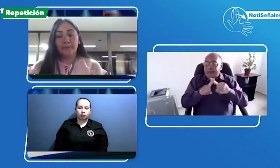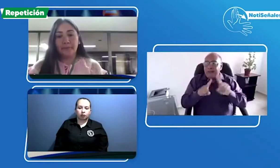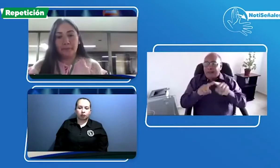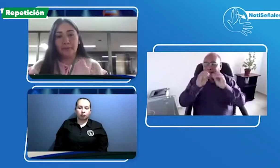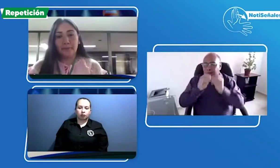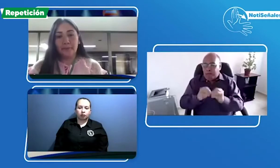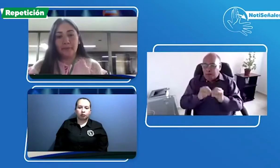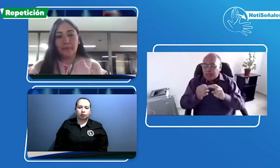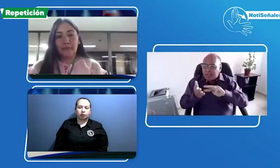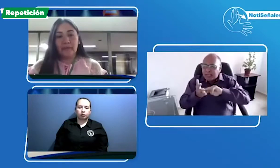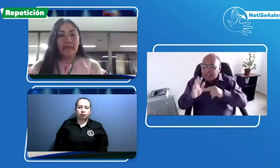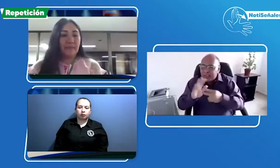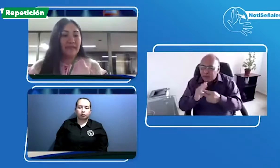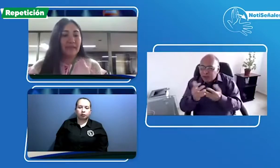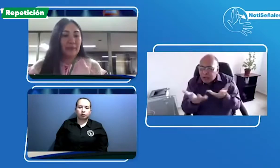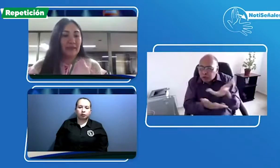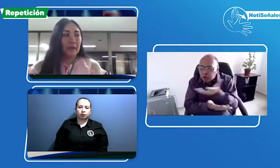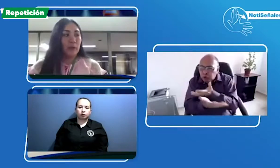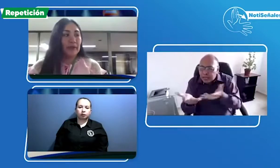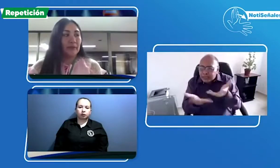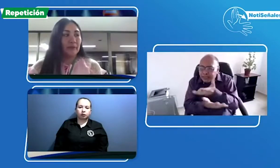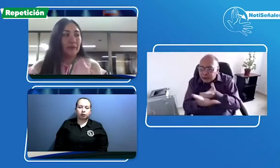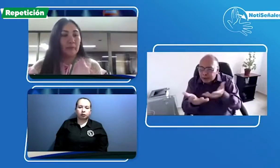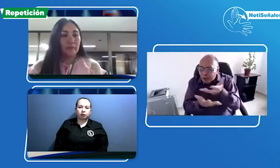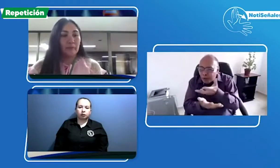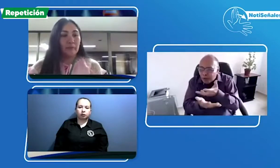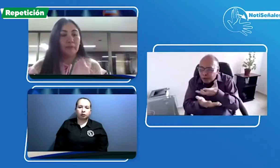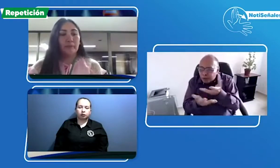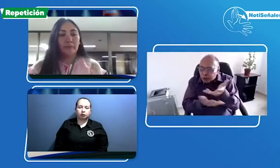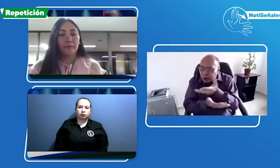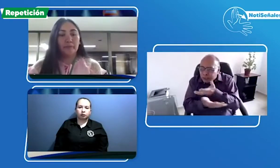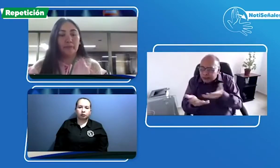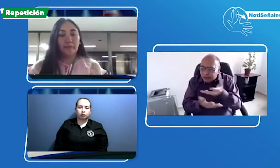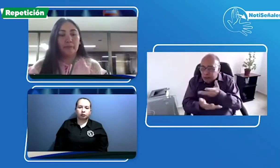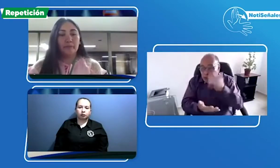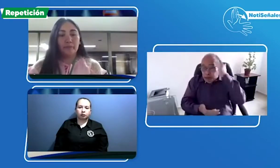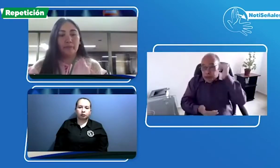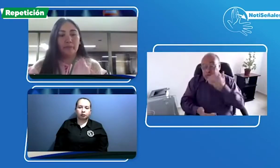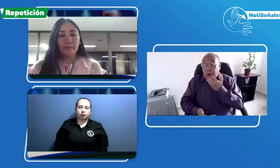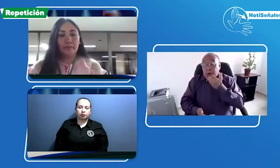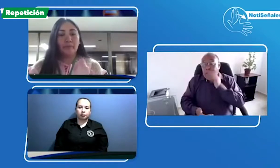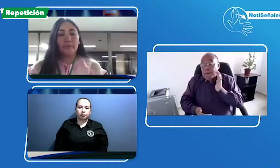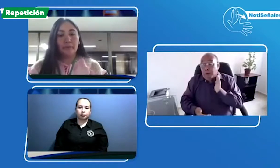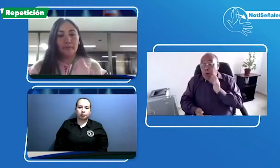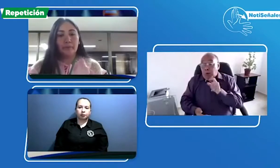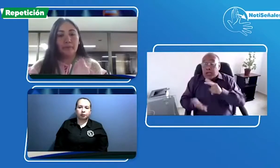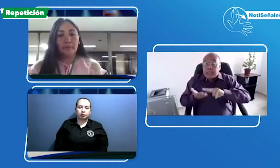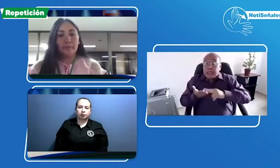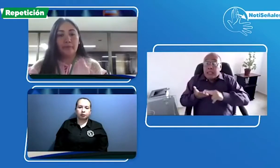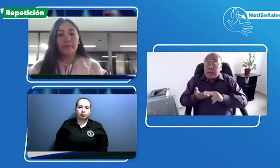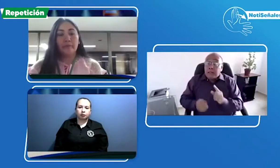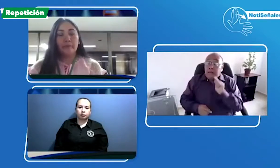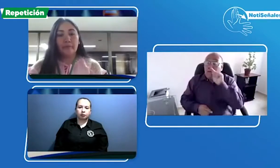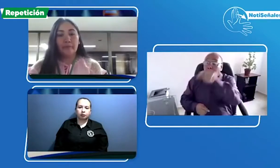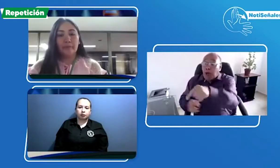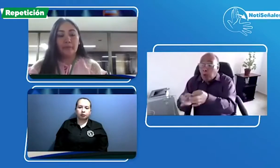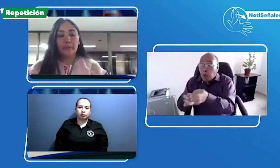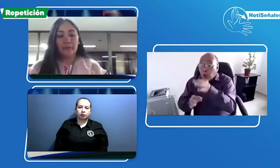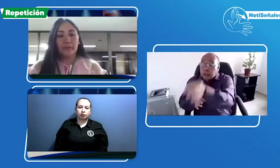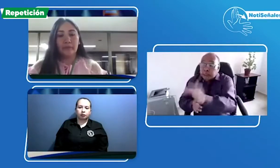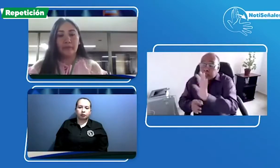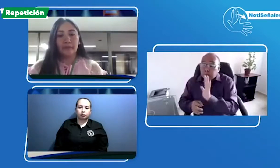Entonces, esto pudiera interpretarse de otra forma. Quisiera preguntar, ¿qué implica esta socialización